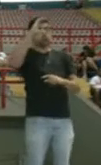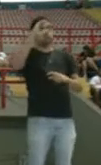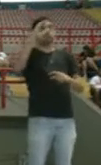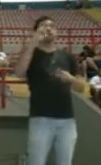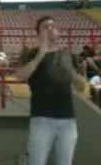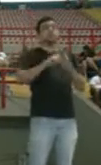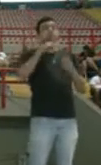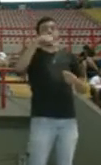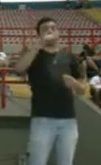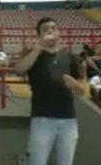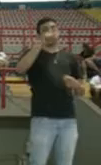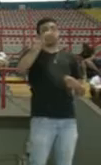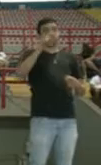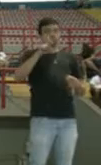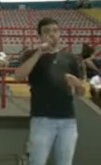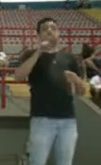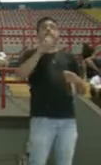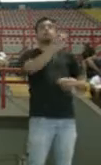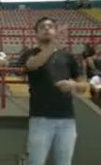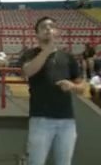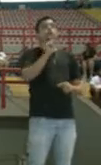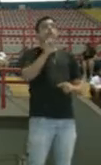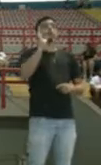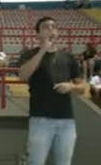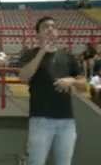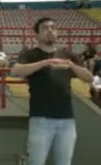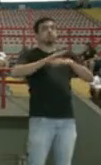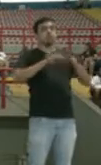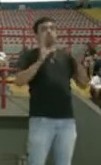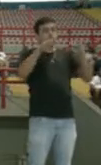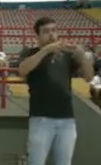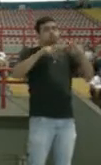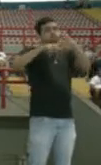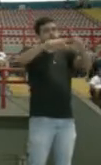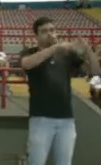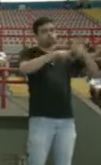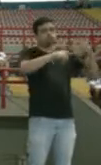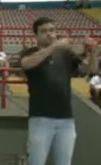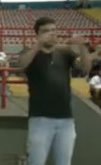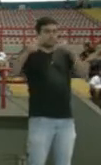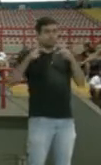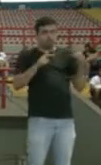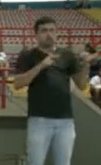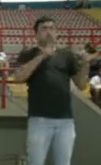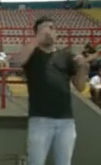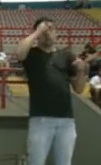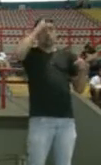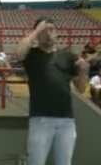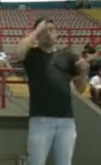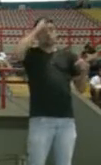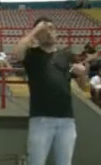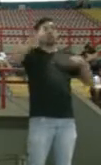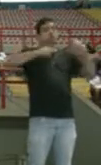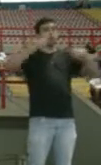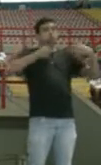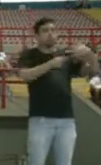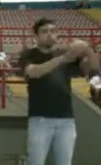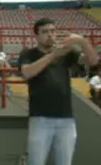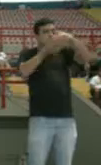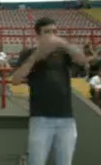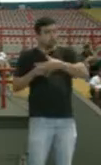menino Marx, que defendia o quê? Que a luta de classe é consciência política. Se